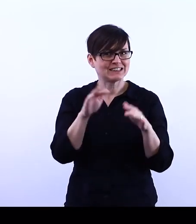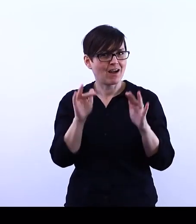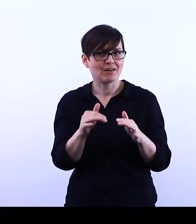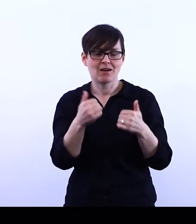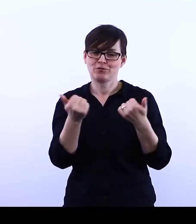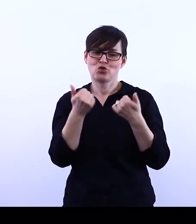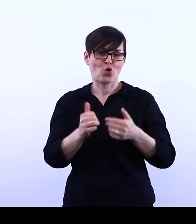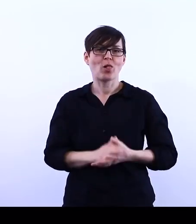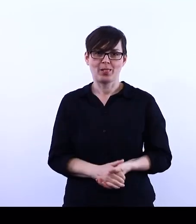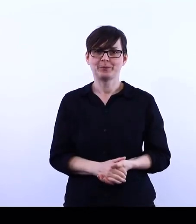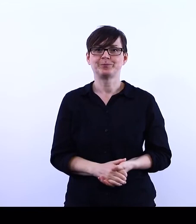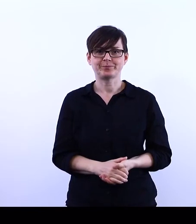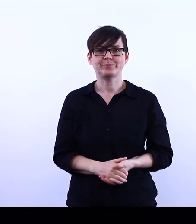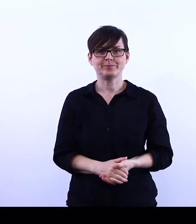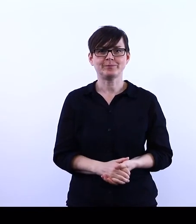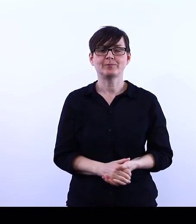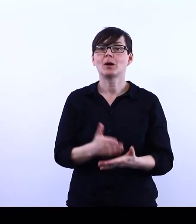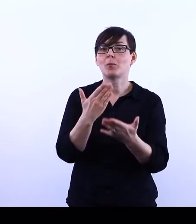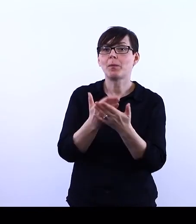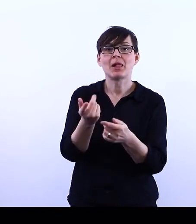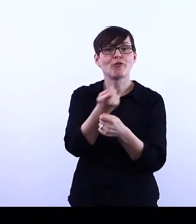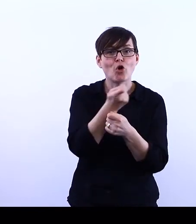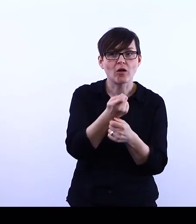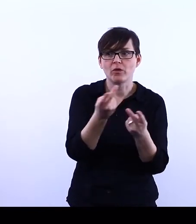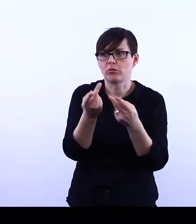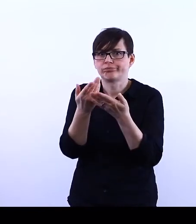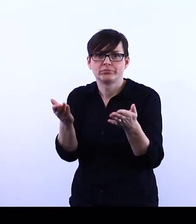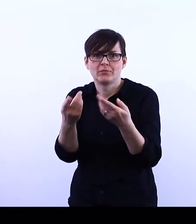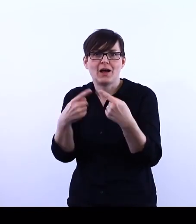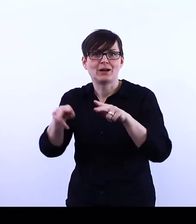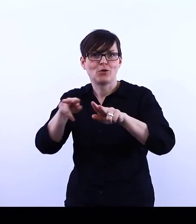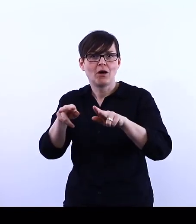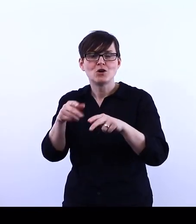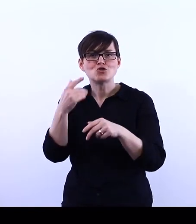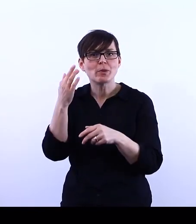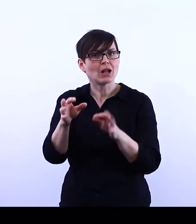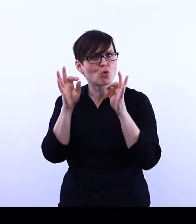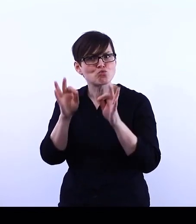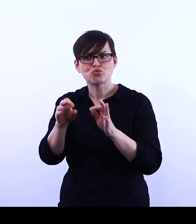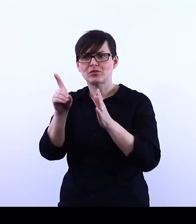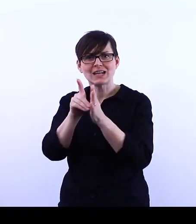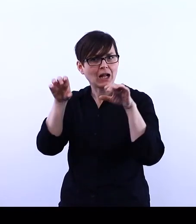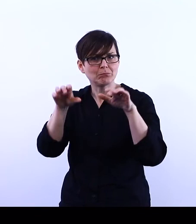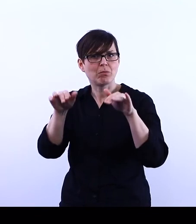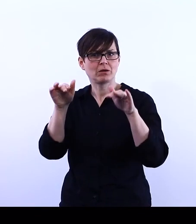und dass dann eben die Feuerwehr oder wie auch immer dann am Ende halt eine coole Datenbank hat, wo sie dann irgendwie,